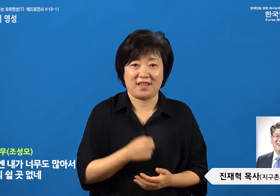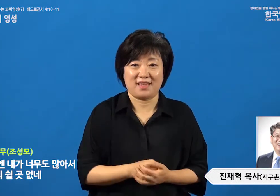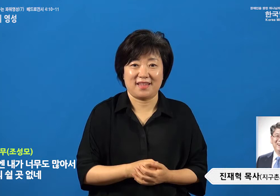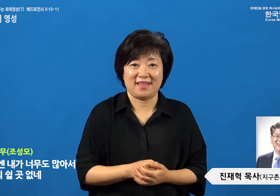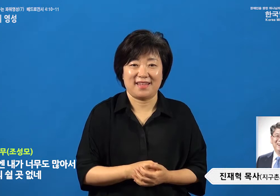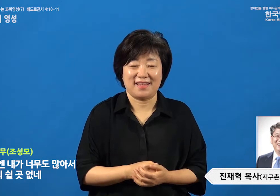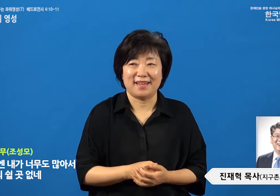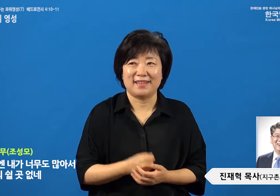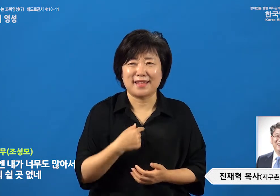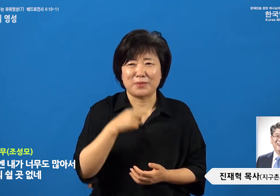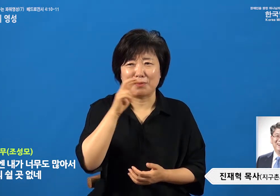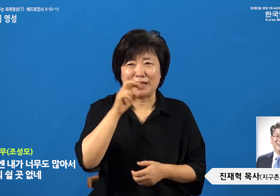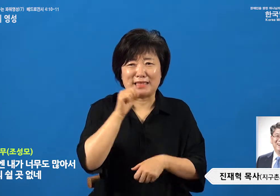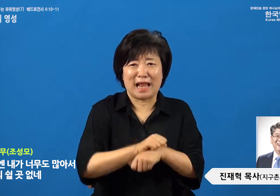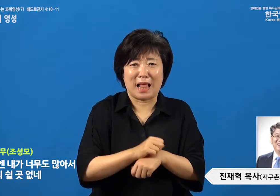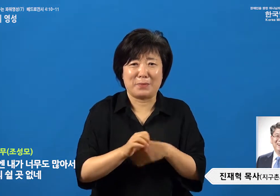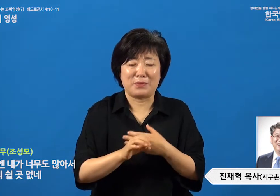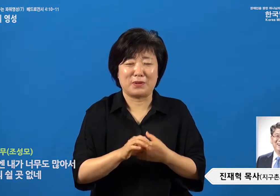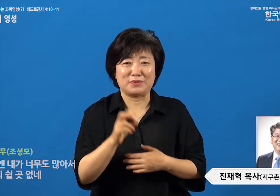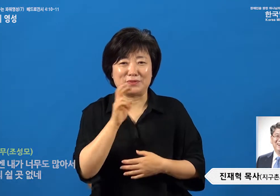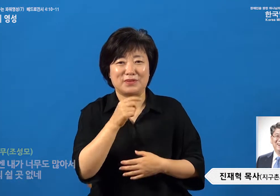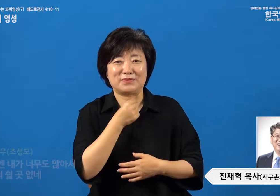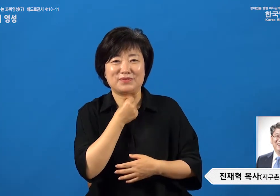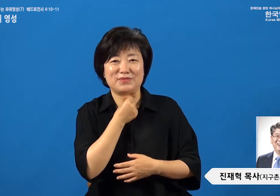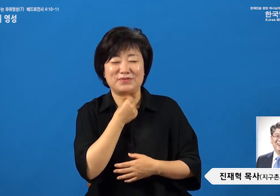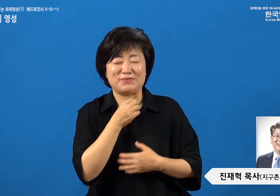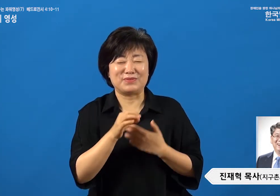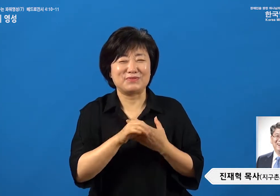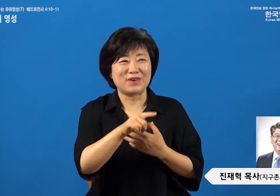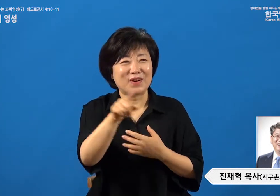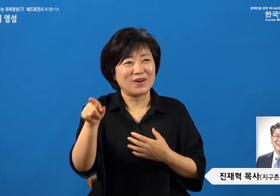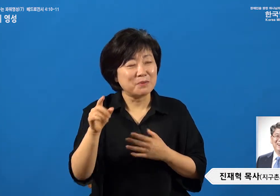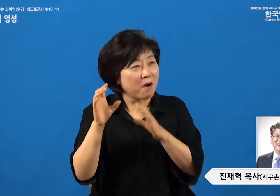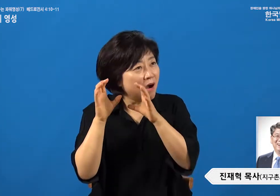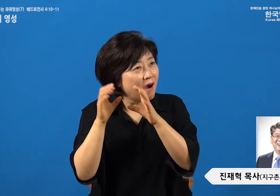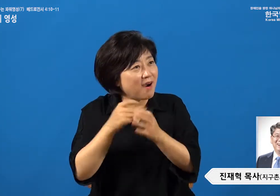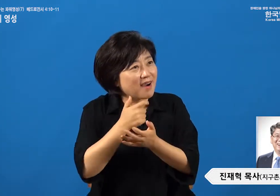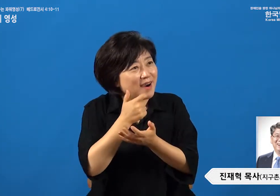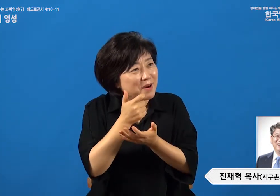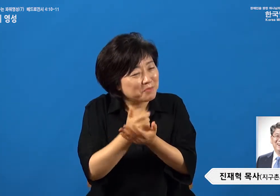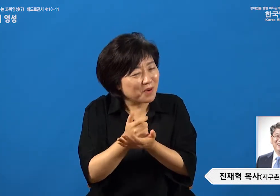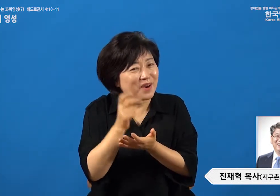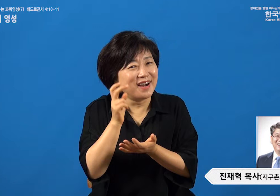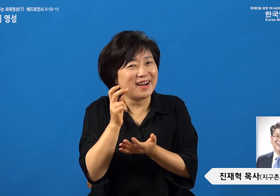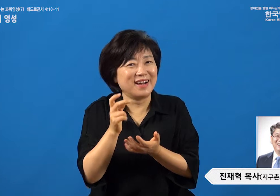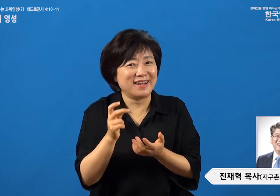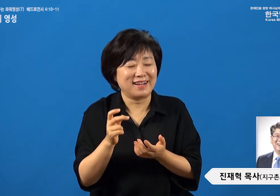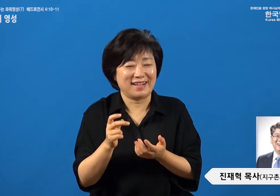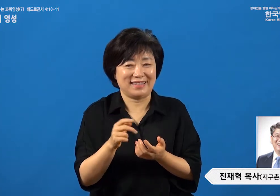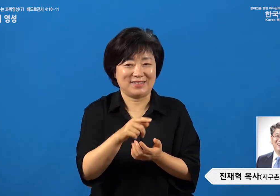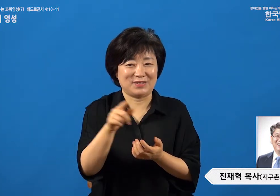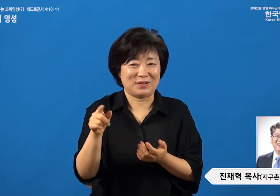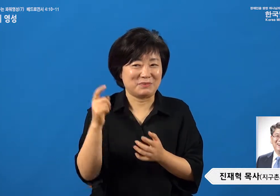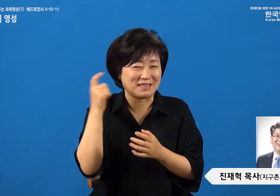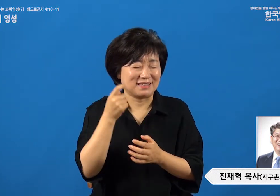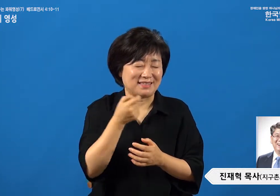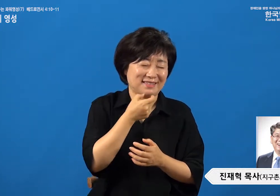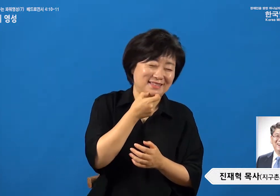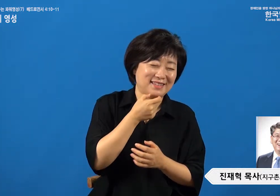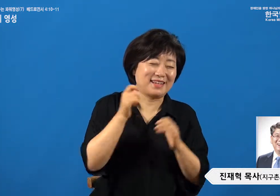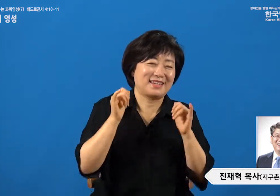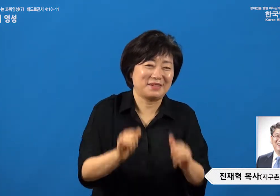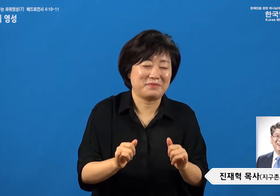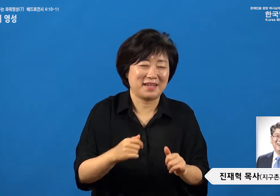제가 좀 노래를 잘하면 한번 부르면 더 마음에 와닿을 것 같은데 실족할까봐 제가